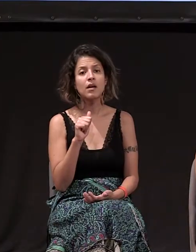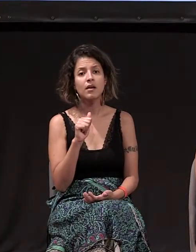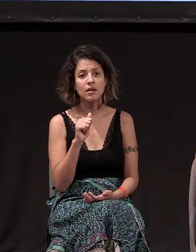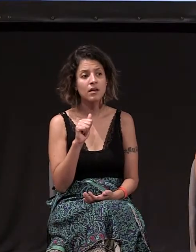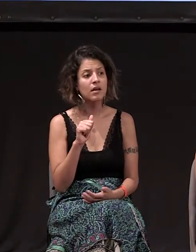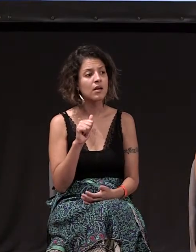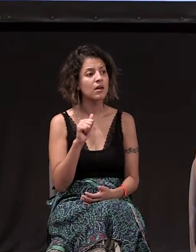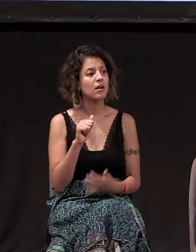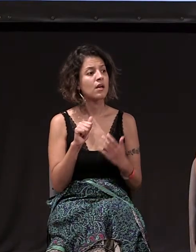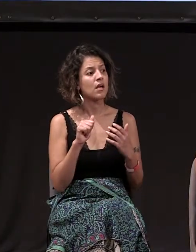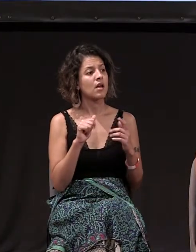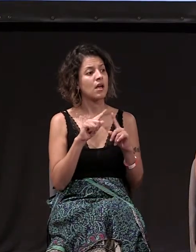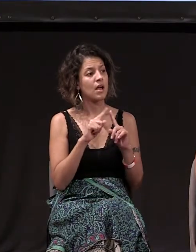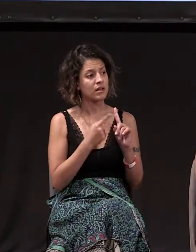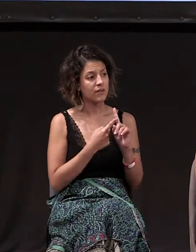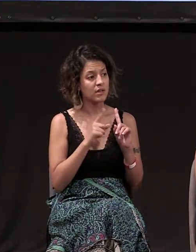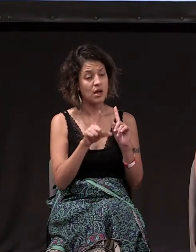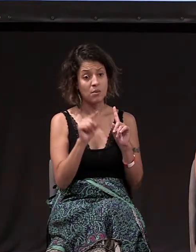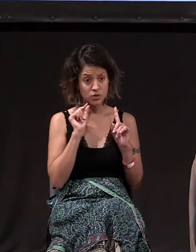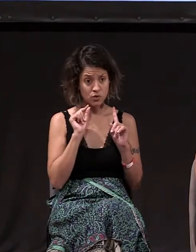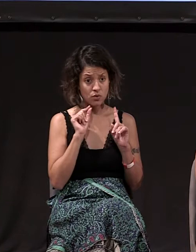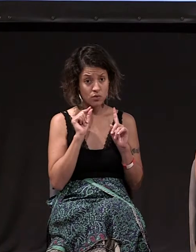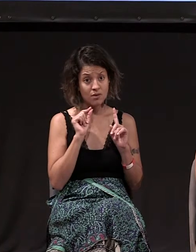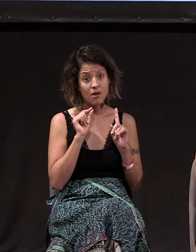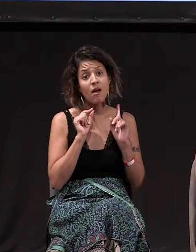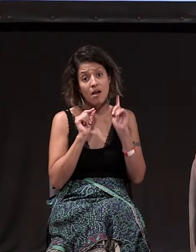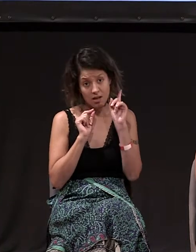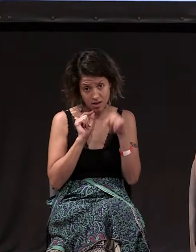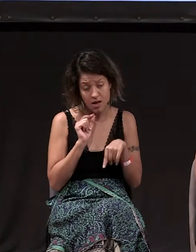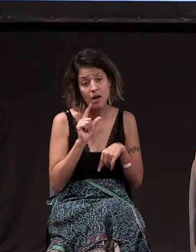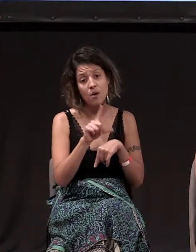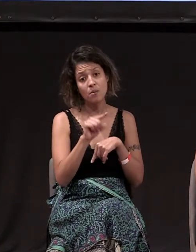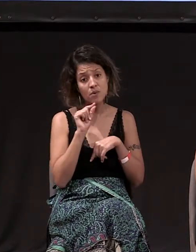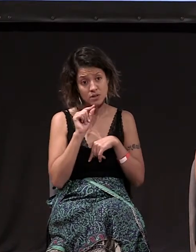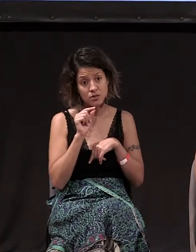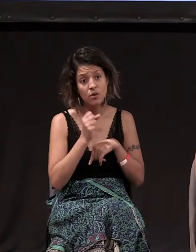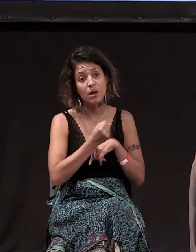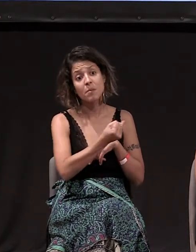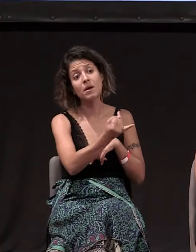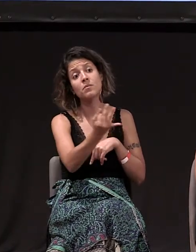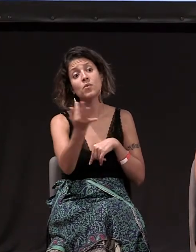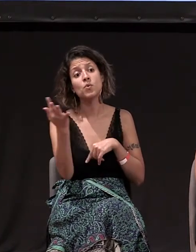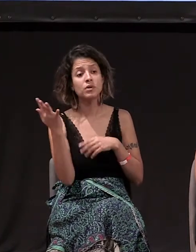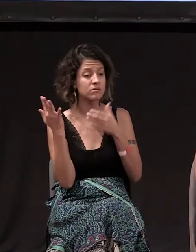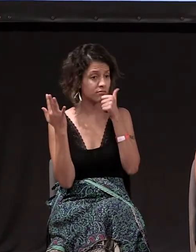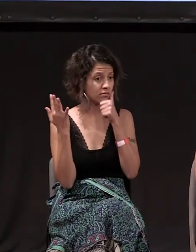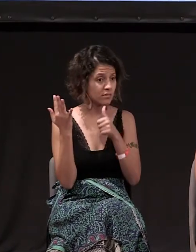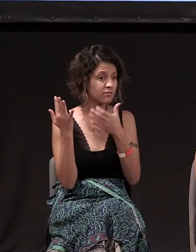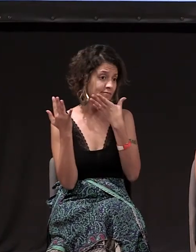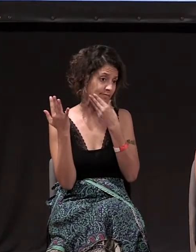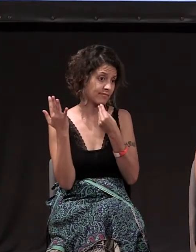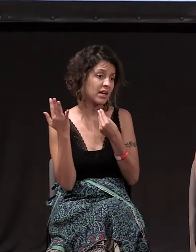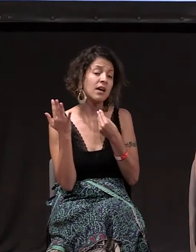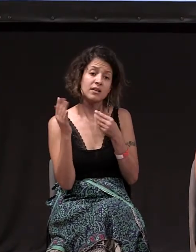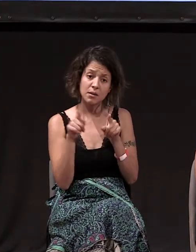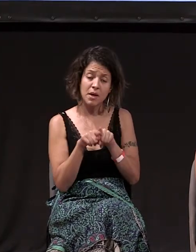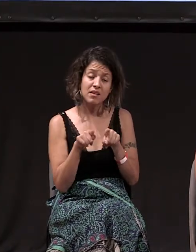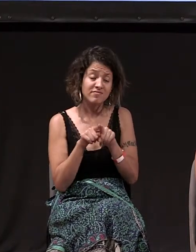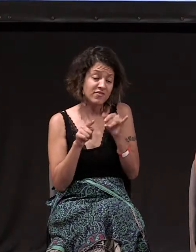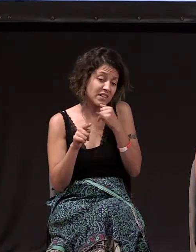A gravidez é uma escolha, é uma opção. Ela é uma escolha, é uma opção para muitas meninas, infelizmente. Isso